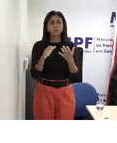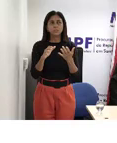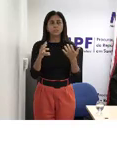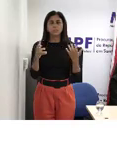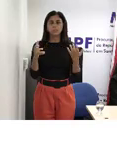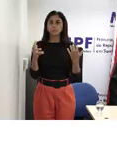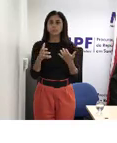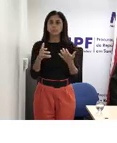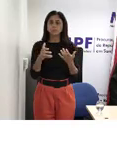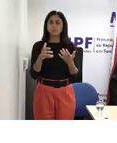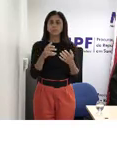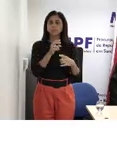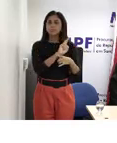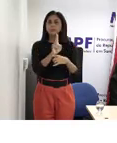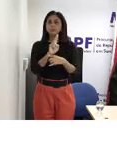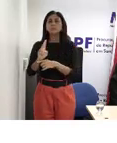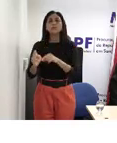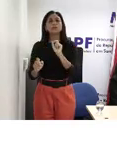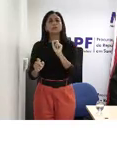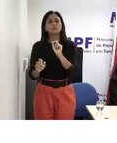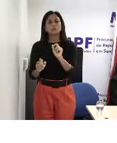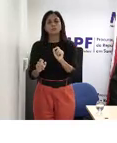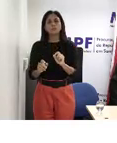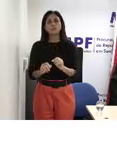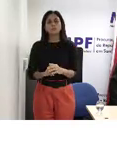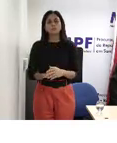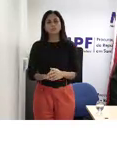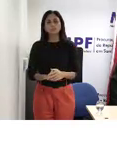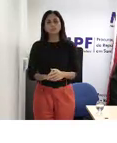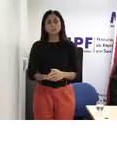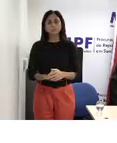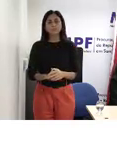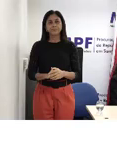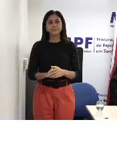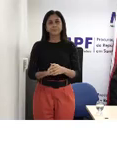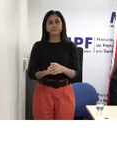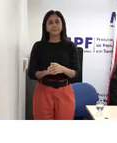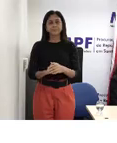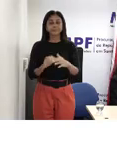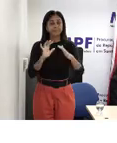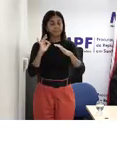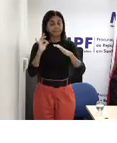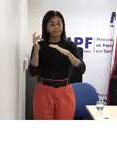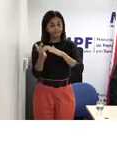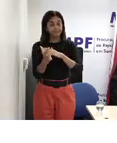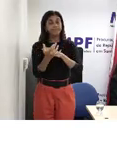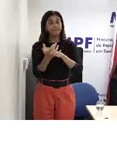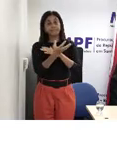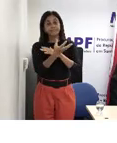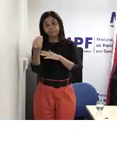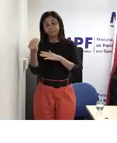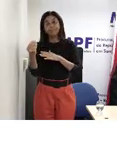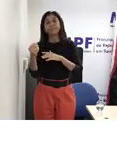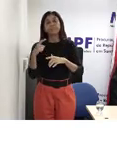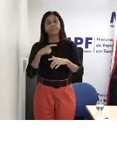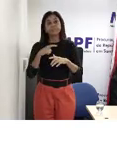alguma desconfiguração aqui mas eu acho que já foi falado também alguns sites como safernet shield fund traz esses dados aí né